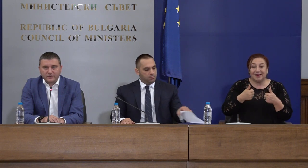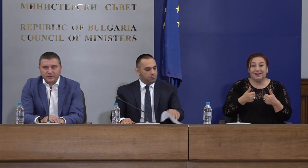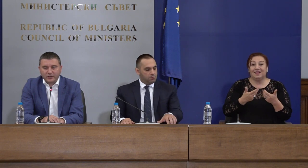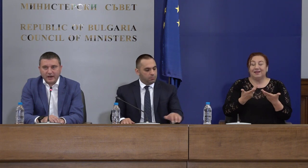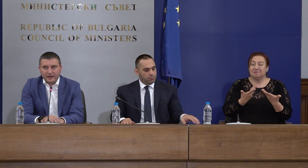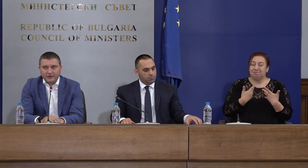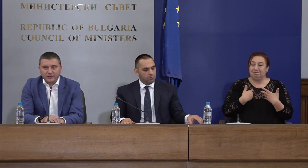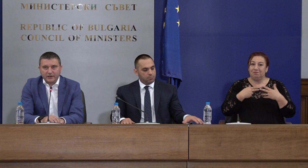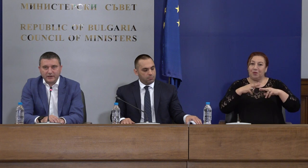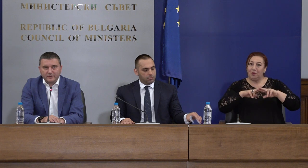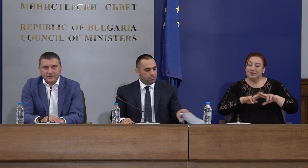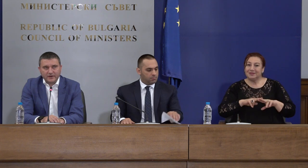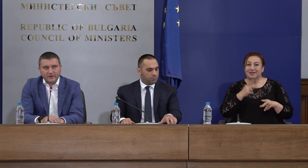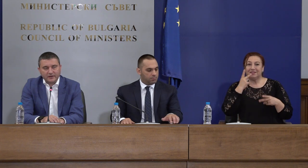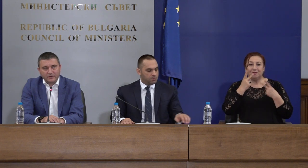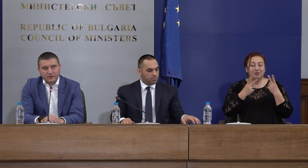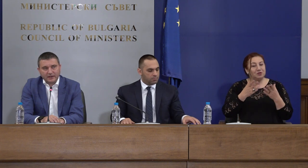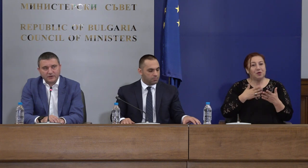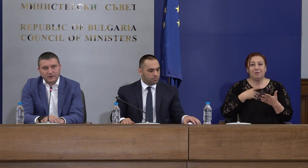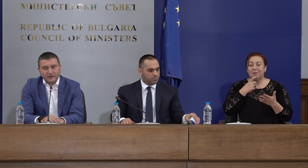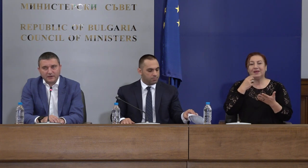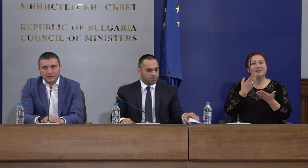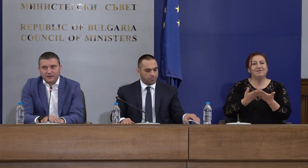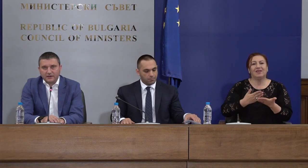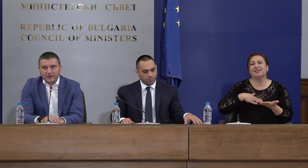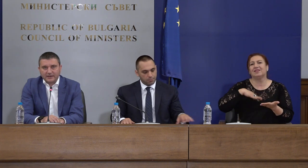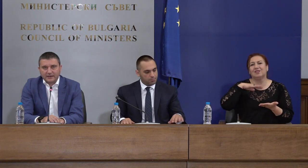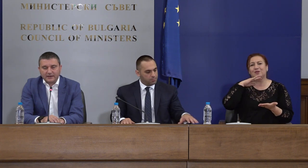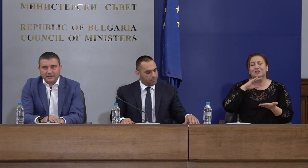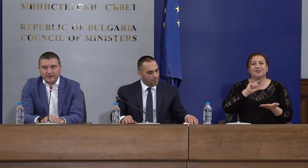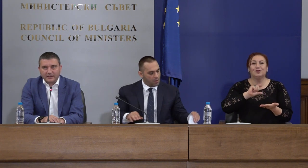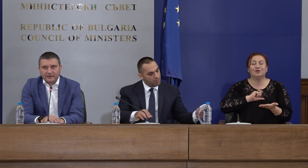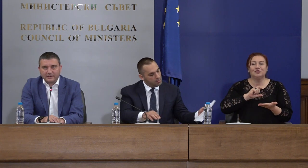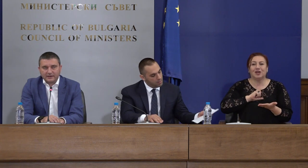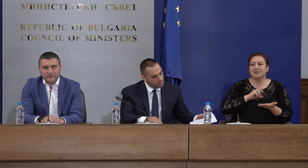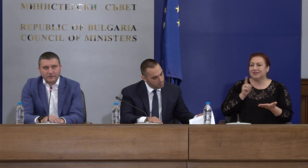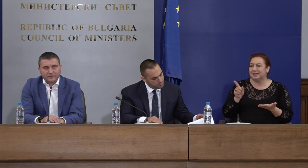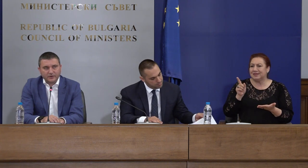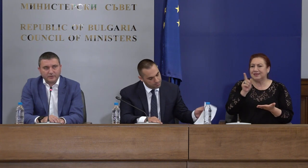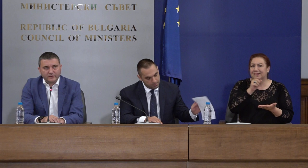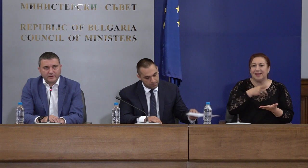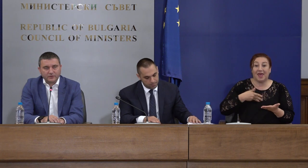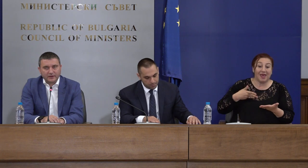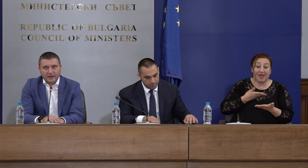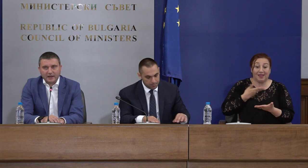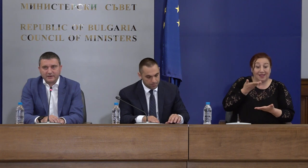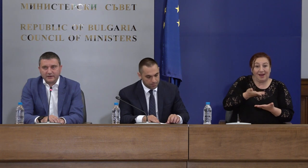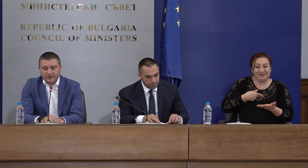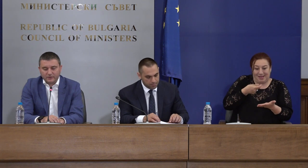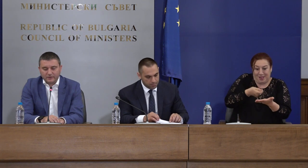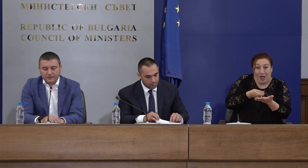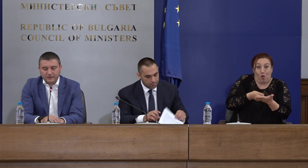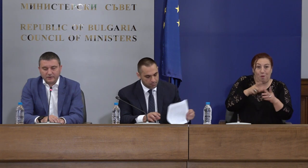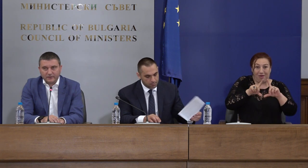оставаме с впечатление, че имаме заявен достатъчен частен интерес по към придобиването на